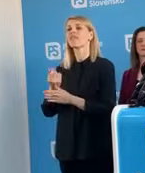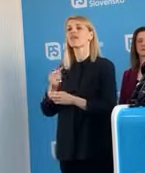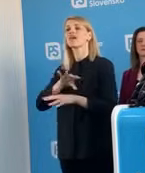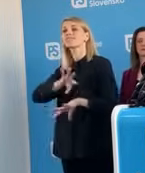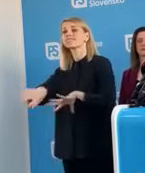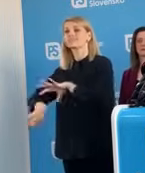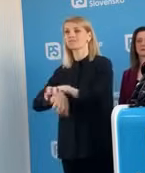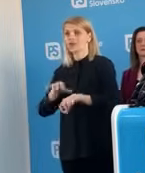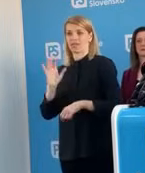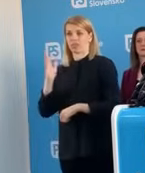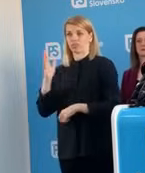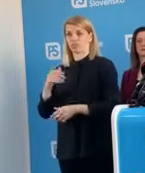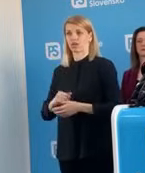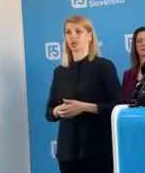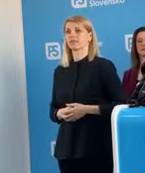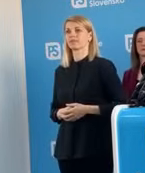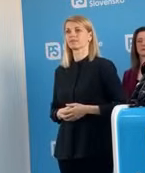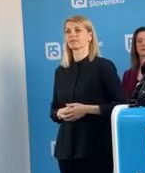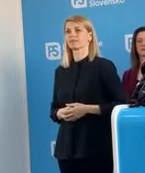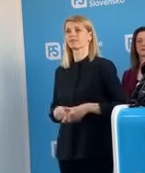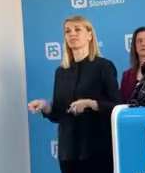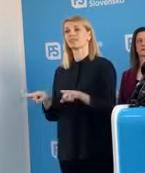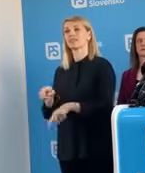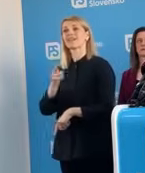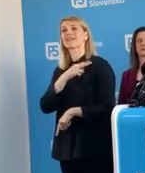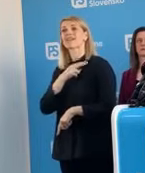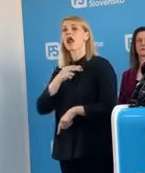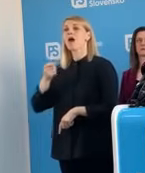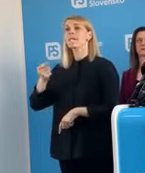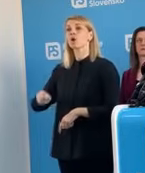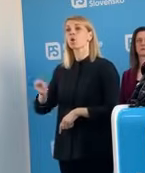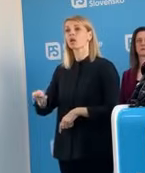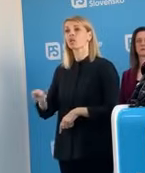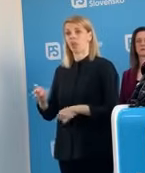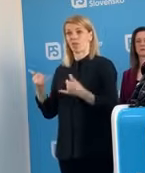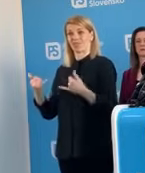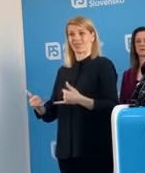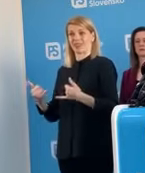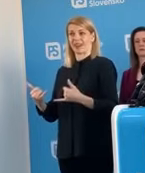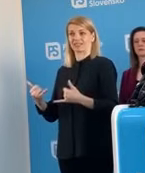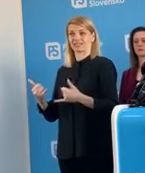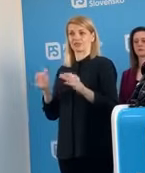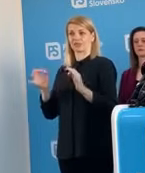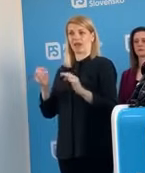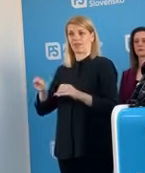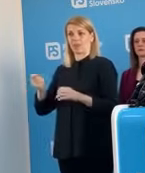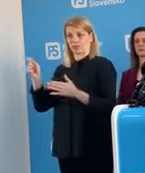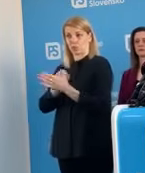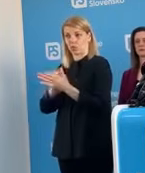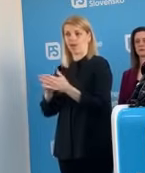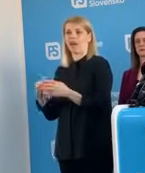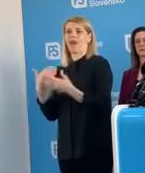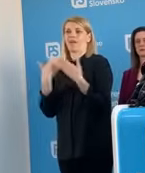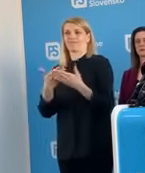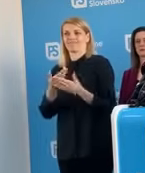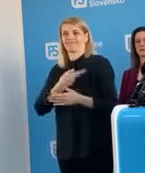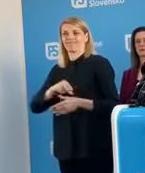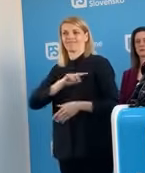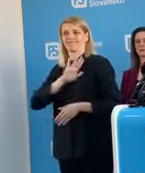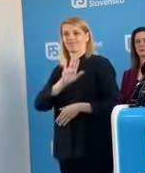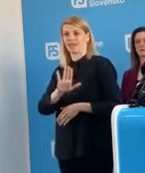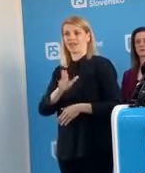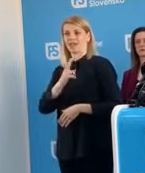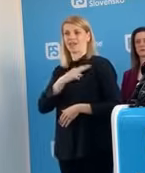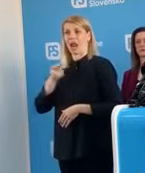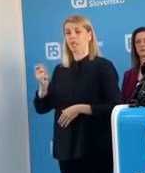peniaze rozkrádať a že bude na generálnej prokuratúre v tejto chvíli, keďže špeciálna prokuratúra je zrušená, že budú inštitúcie